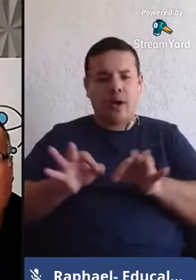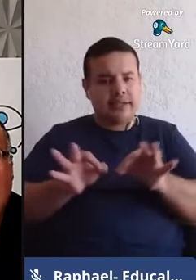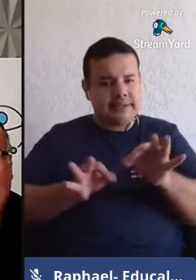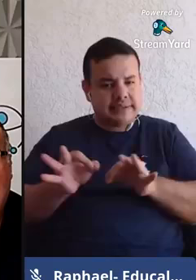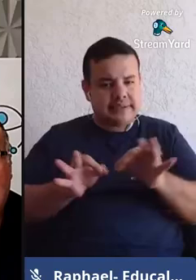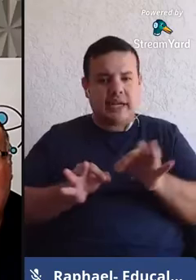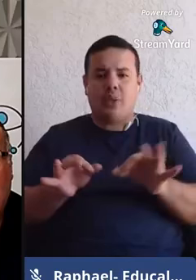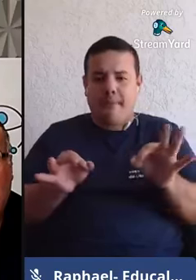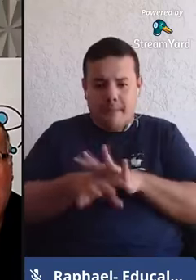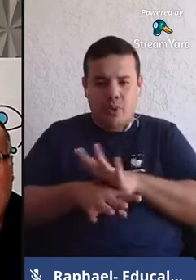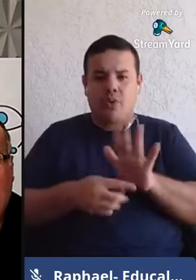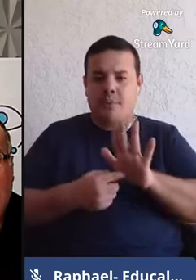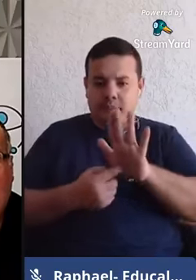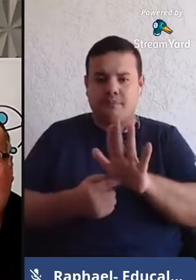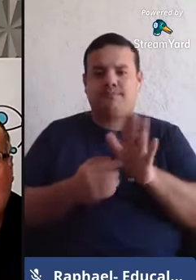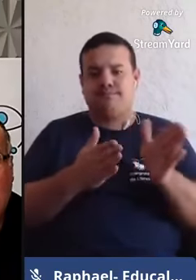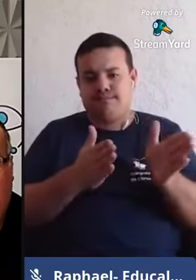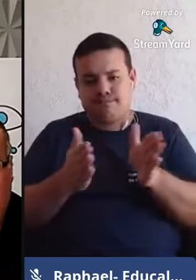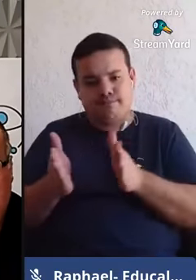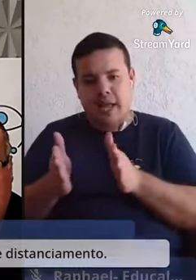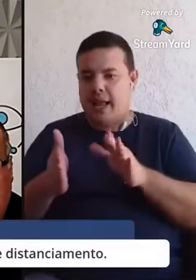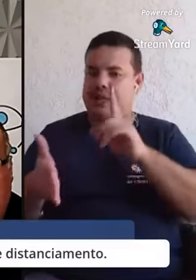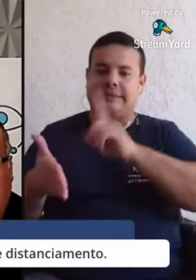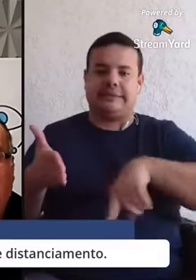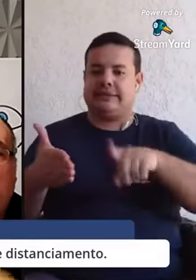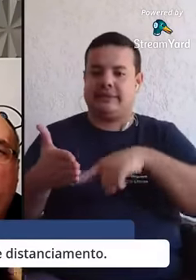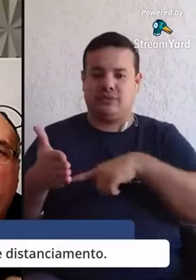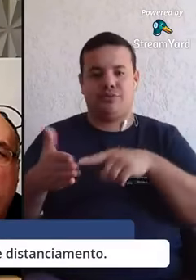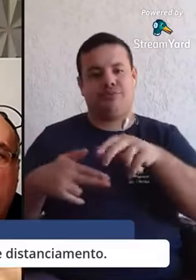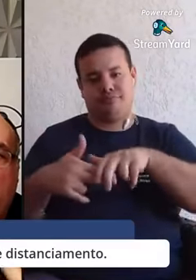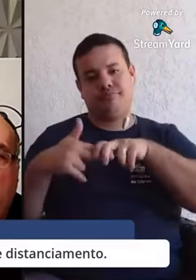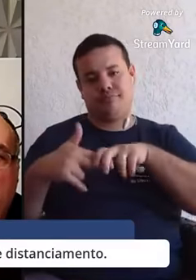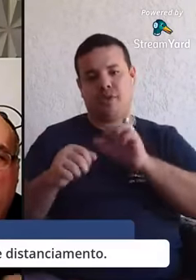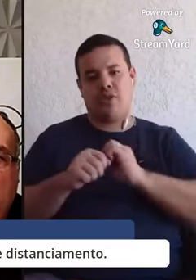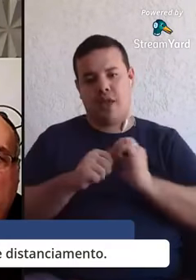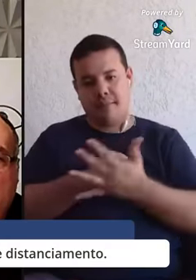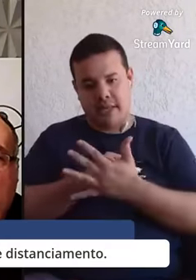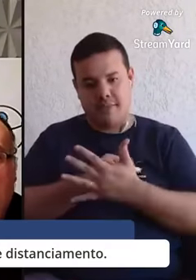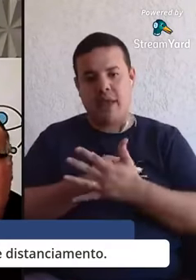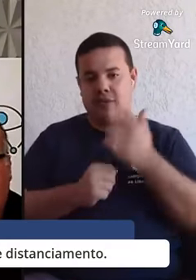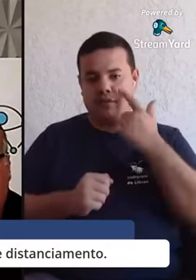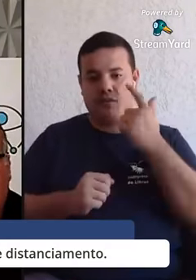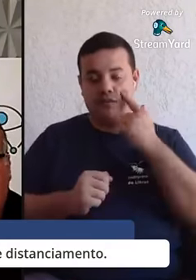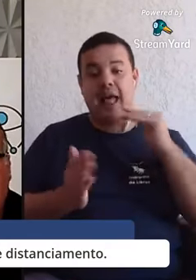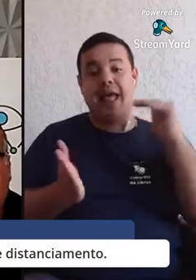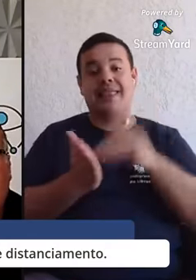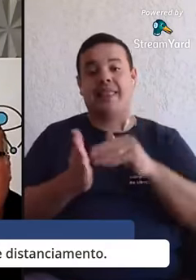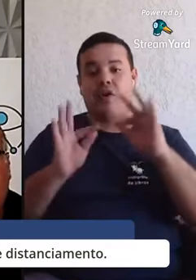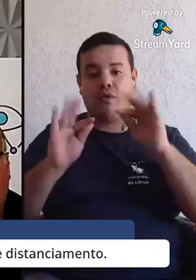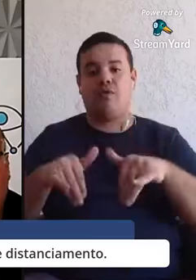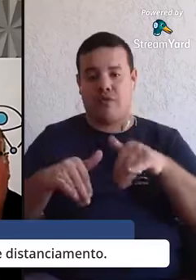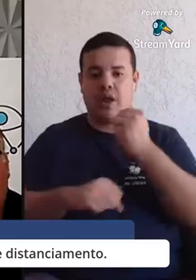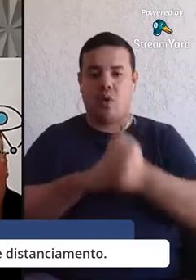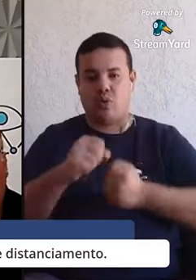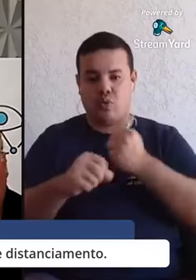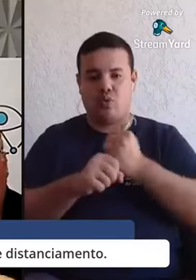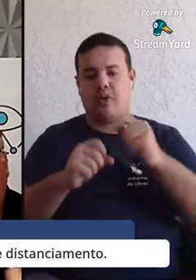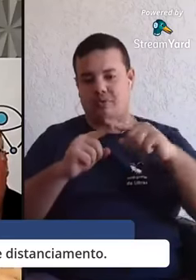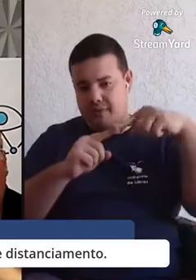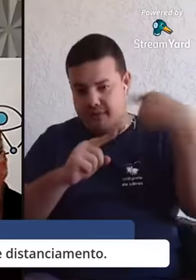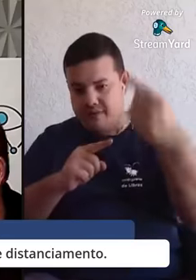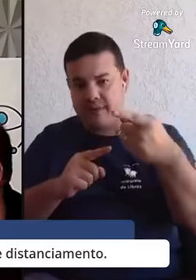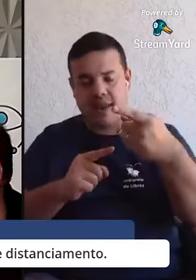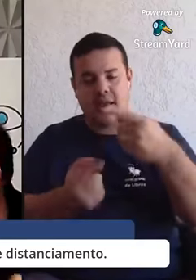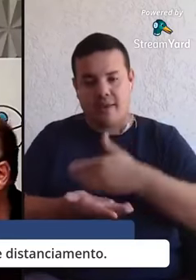acontecesse, e acabou cancelando tudo por causa da pandemia. Então, eu espero que até o final desse ano, no máximo o ano que vem, a gente